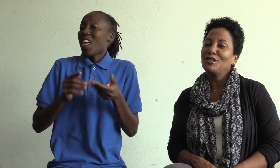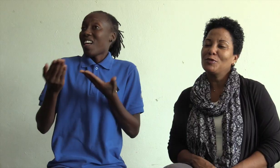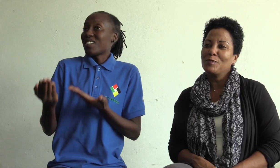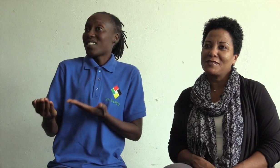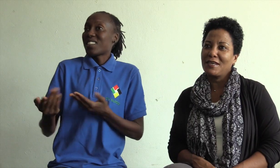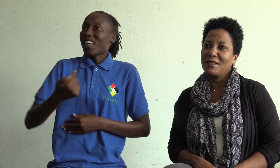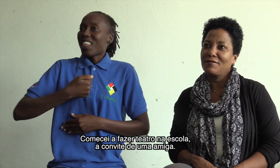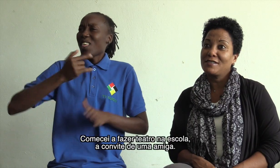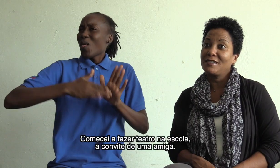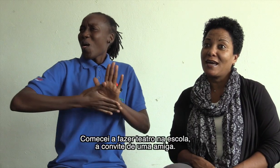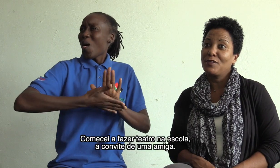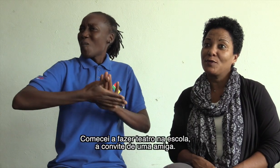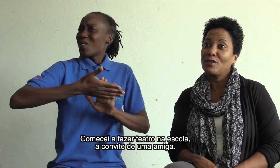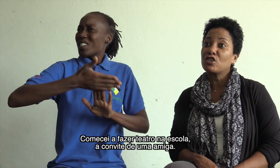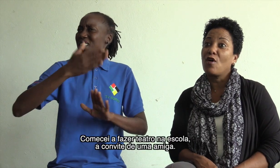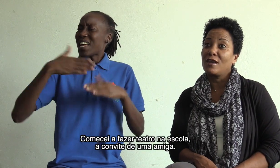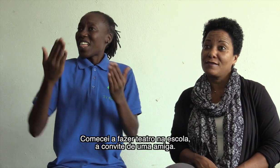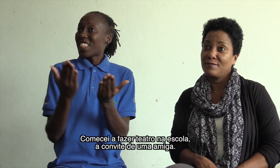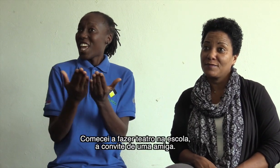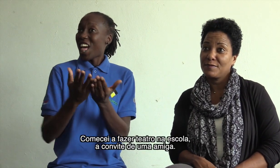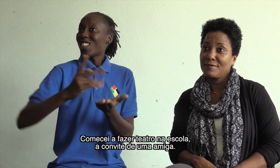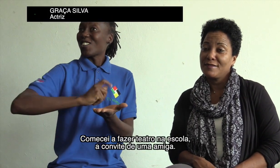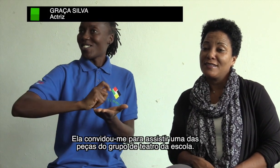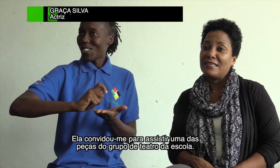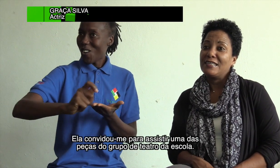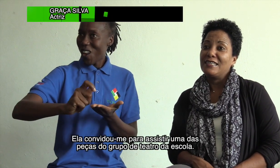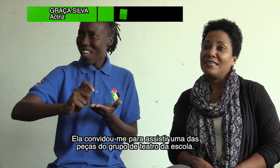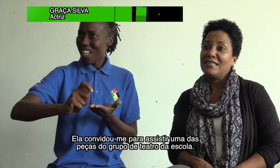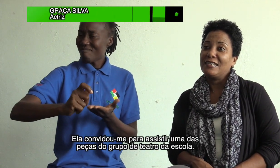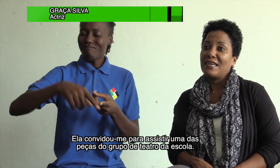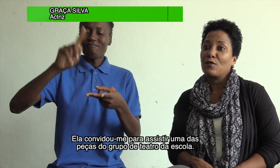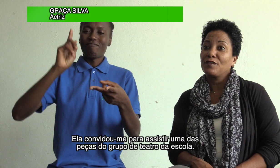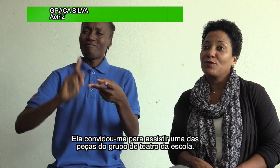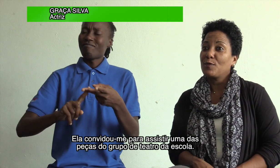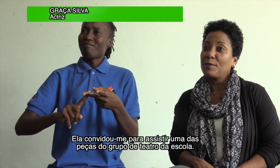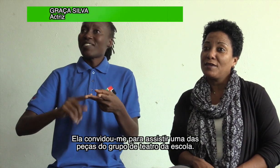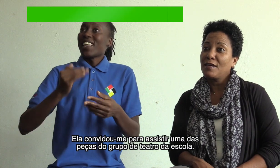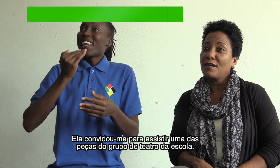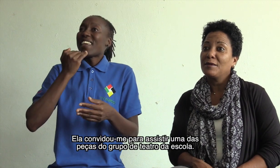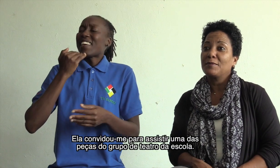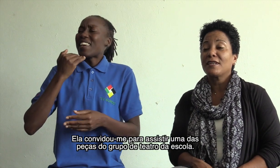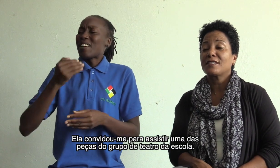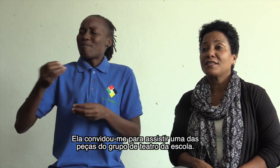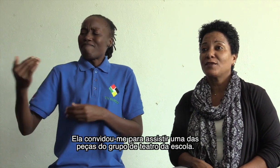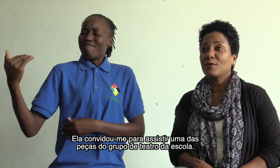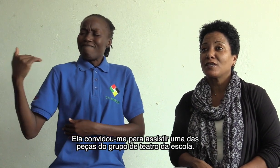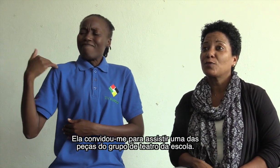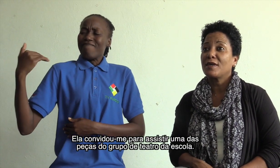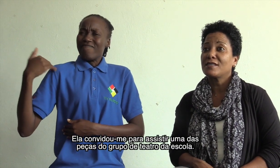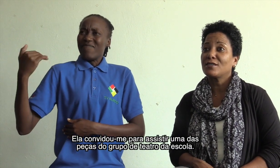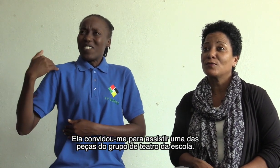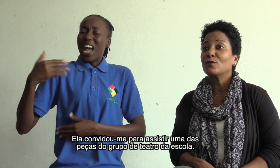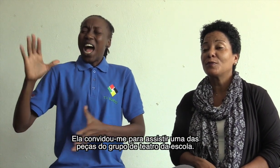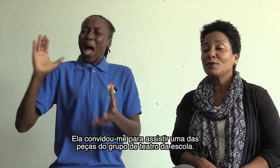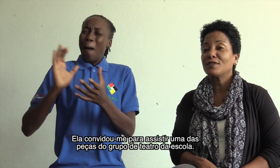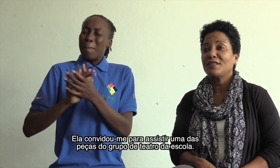Aí eu comecei a fazer teatro na escola. E a convite de uma amiga para ir assistir uma das